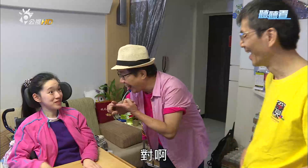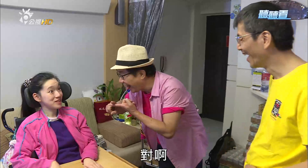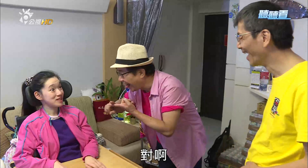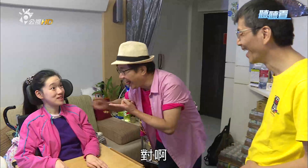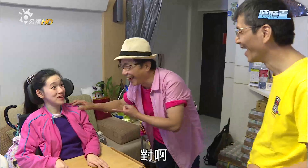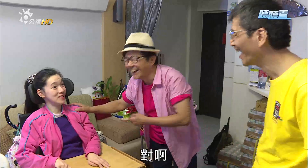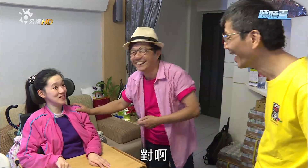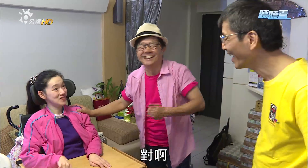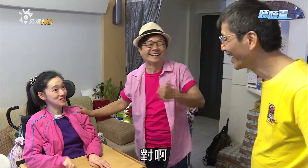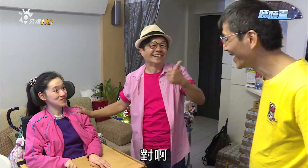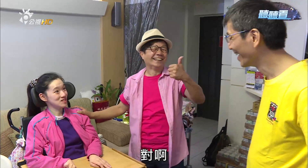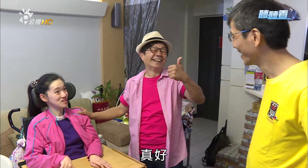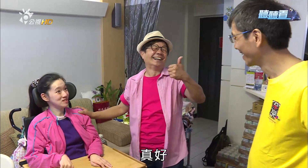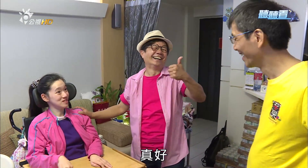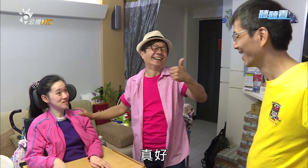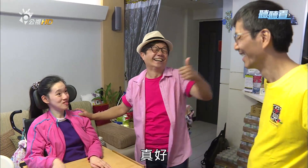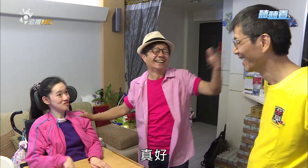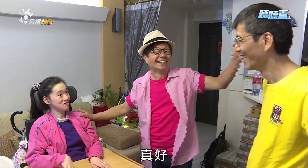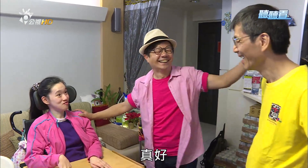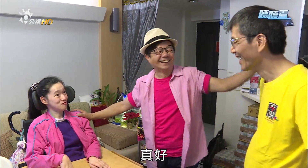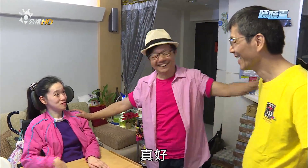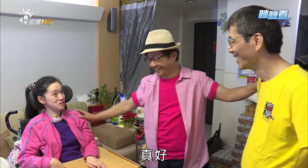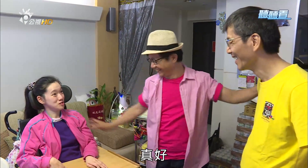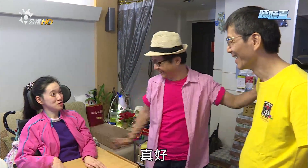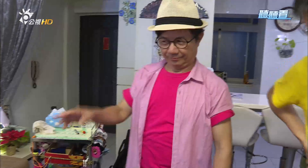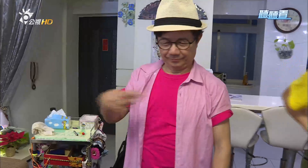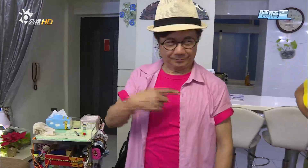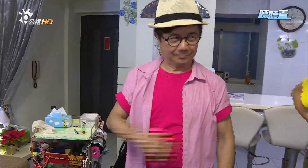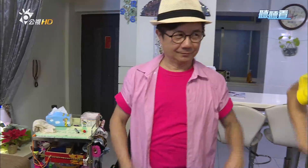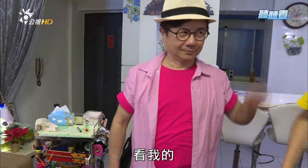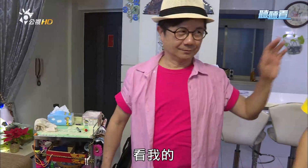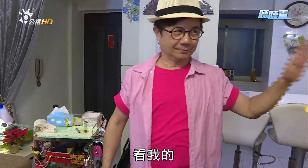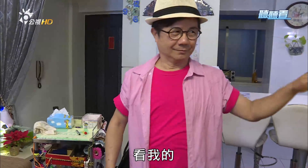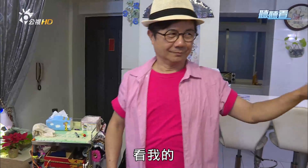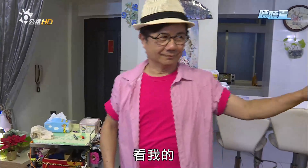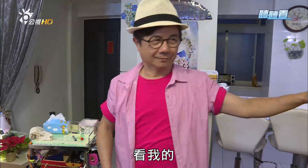对呀、啊，真好，哎。看我的啊，